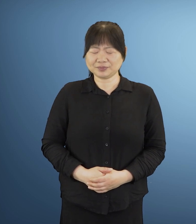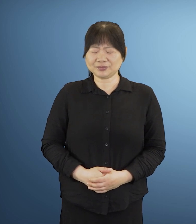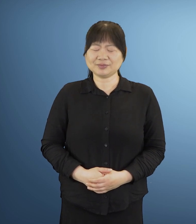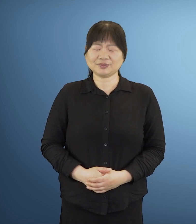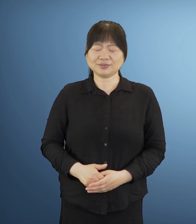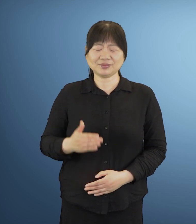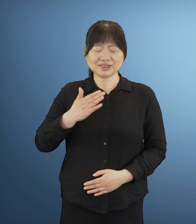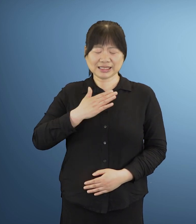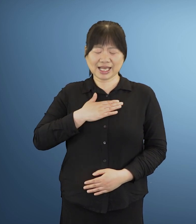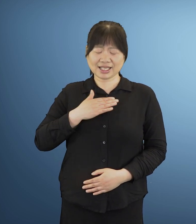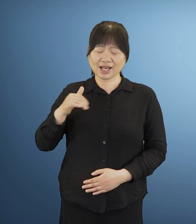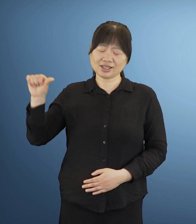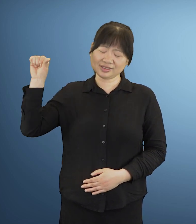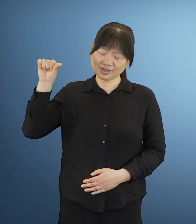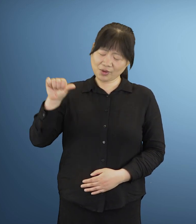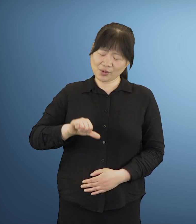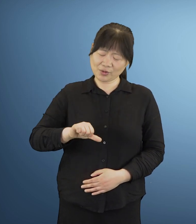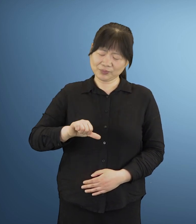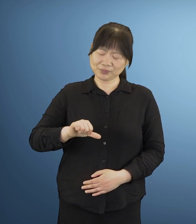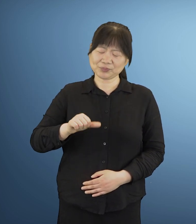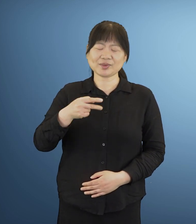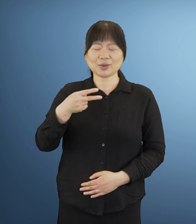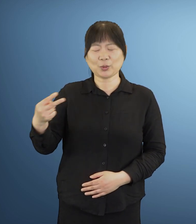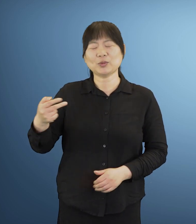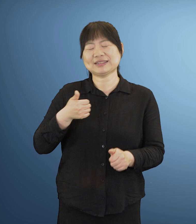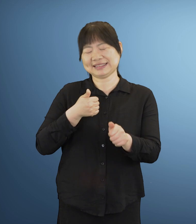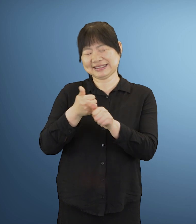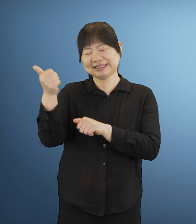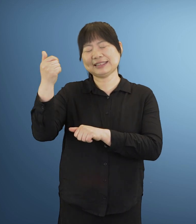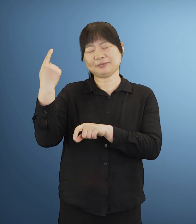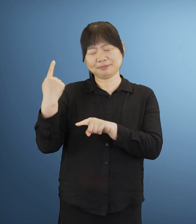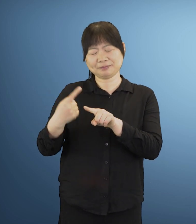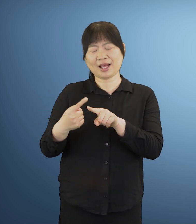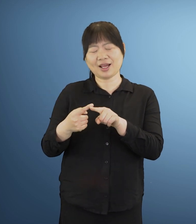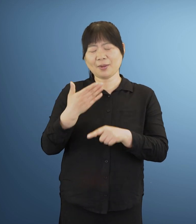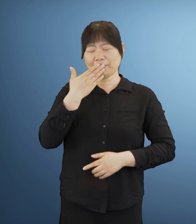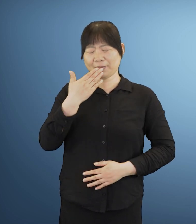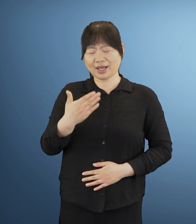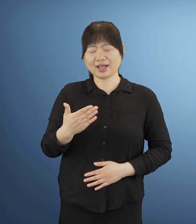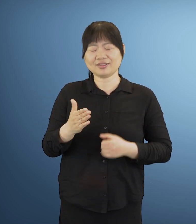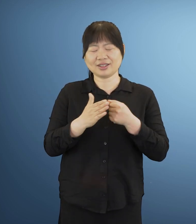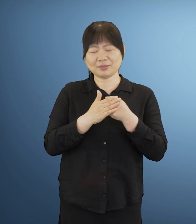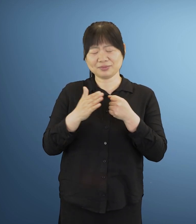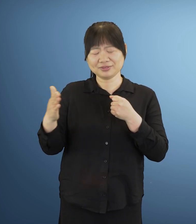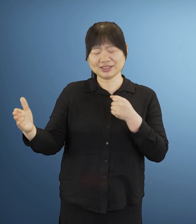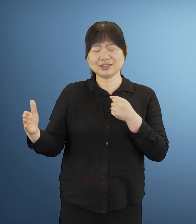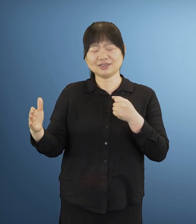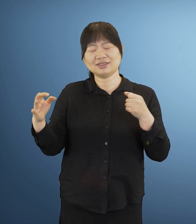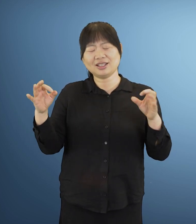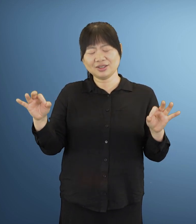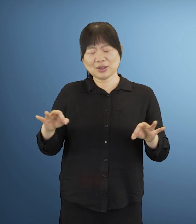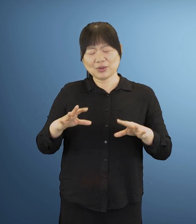져야만 승리하는 놀랍고